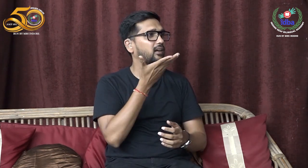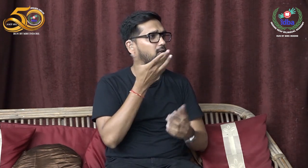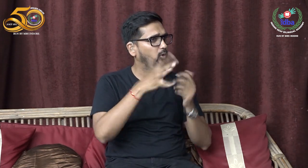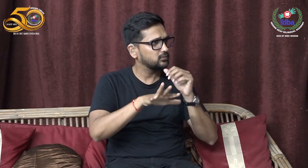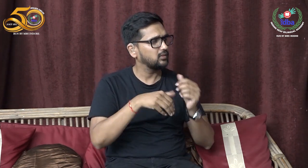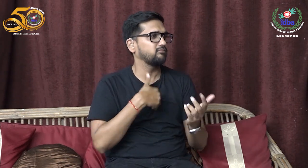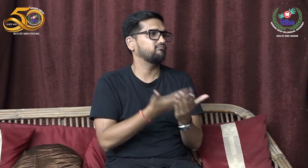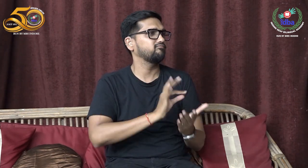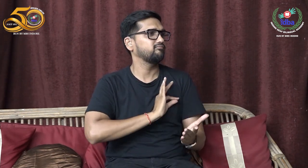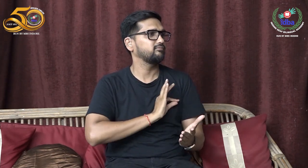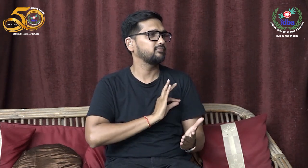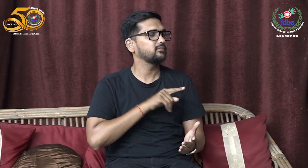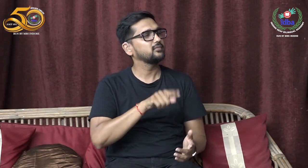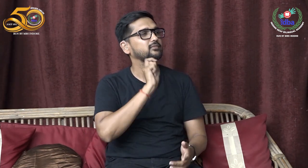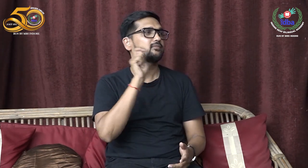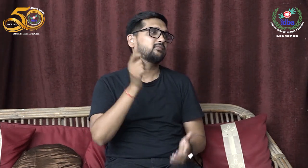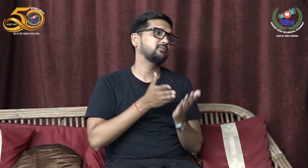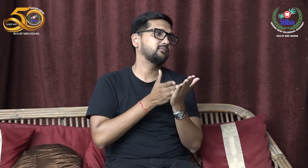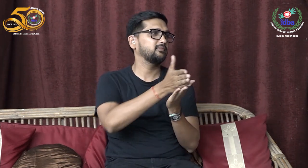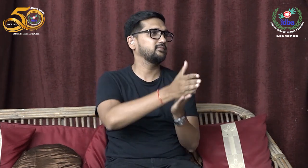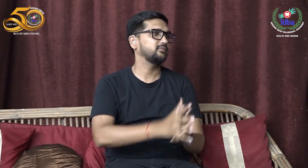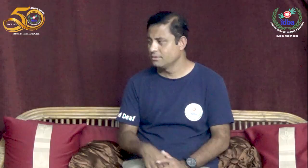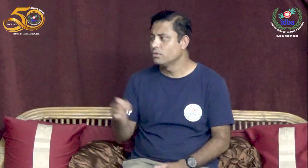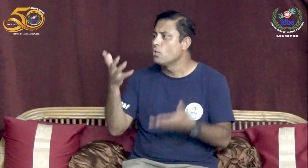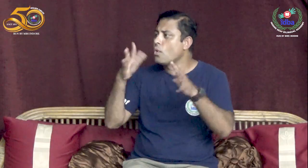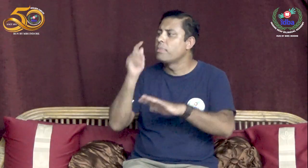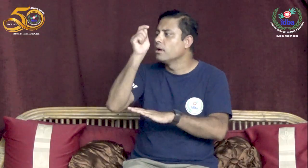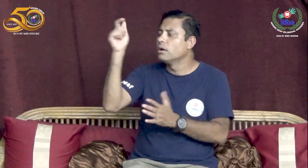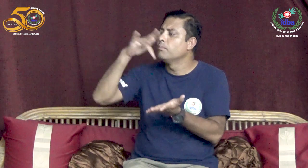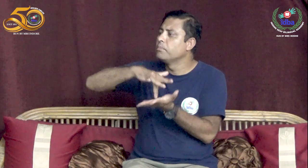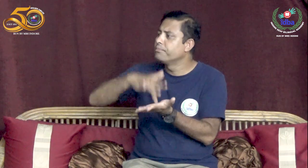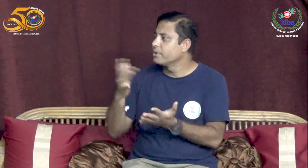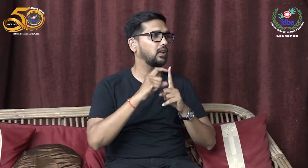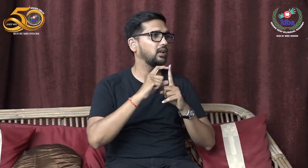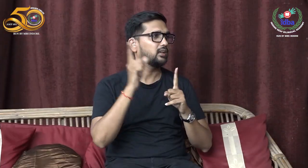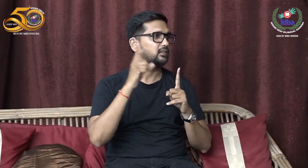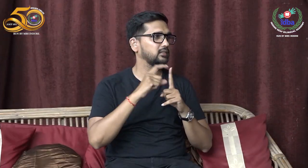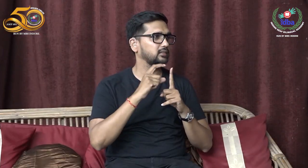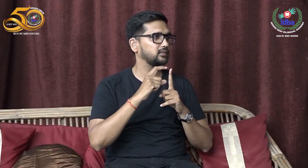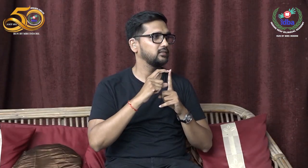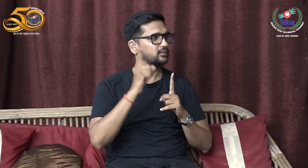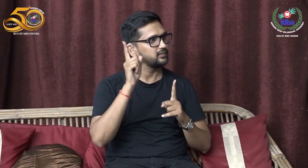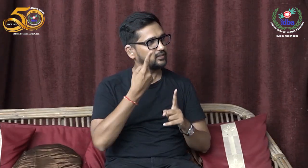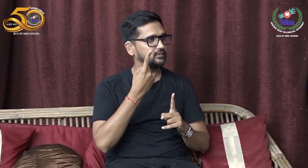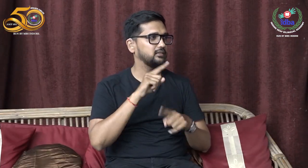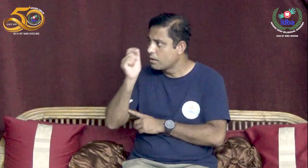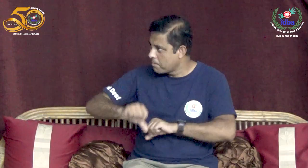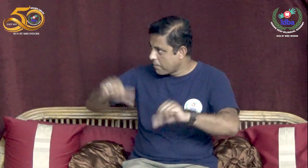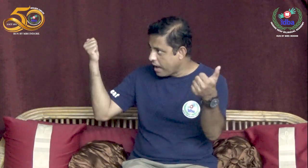था। फिर जो है मैं यहाँ आया, तो मैंने अप्लाई किया, इंटरेस्ट बढ़ा मेरा। तो आपने कंपटीशन कहाँ जीता है? जी, दिल्ली में मैंने